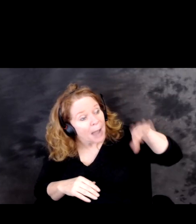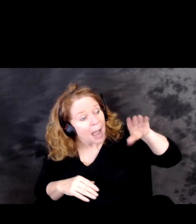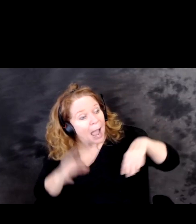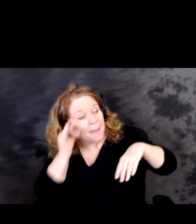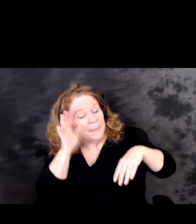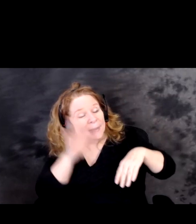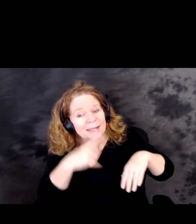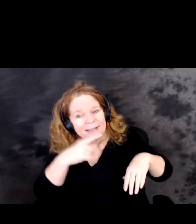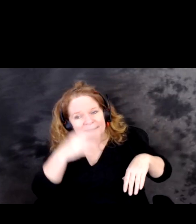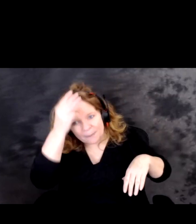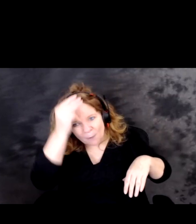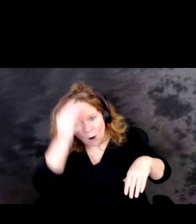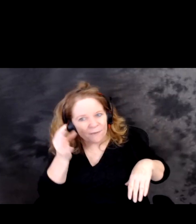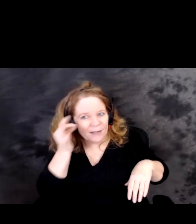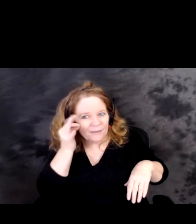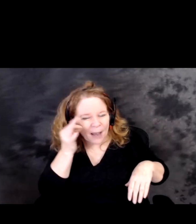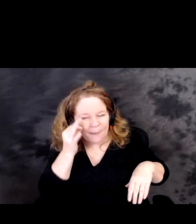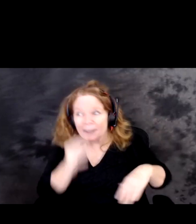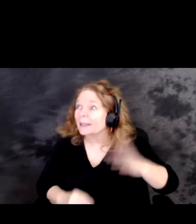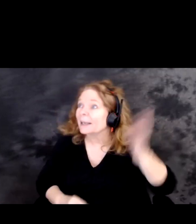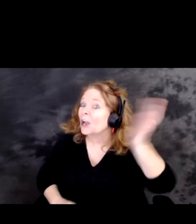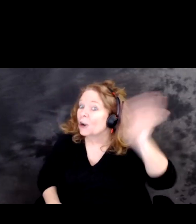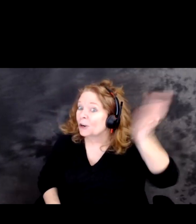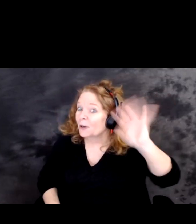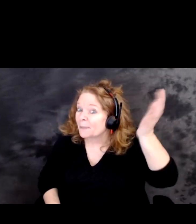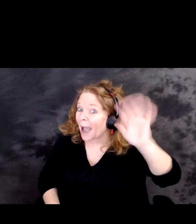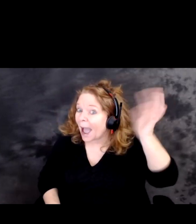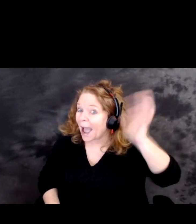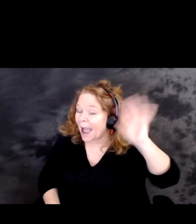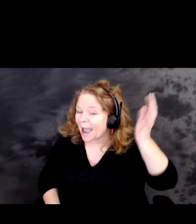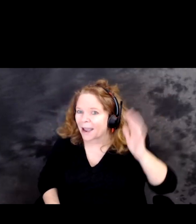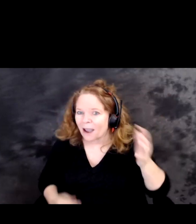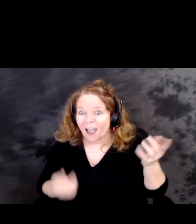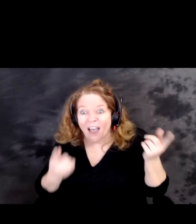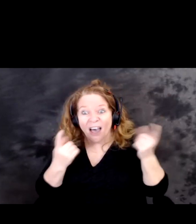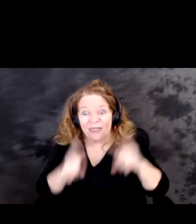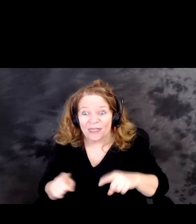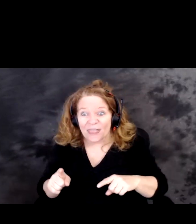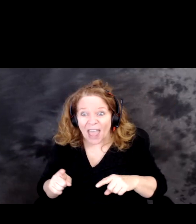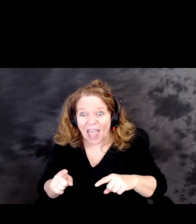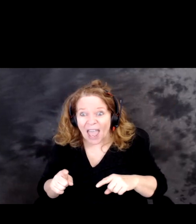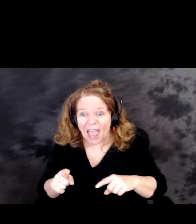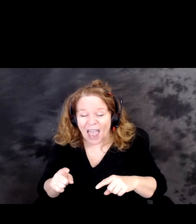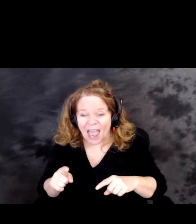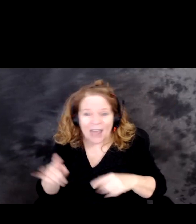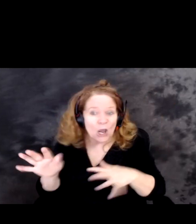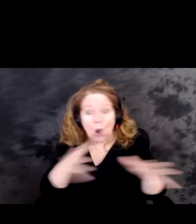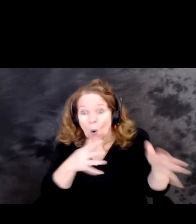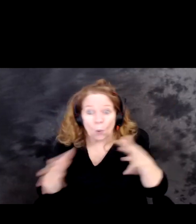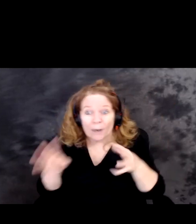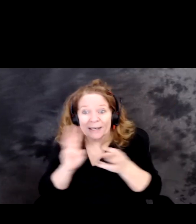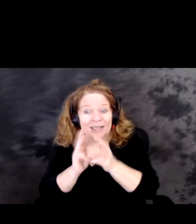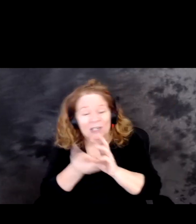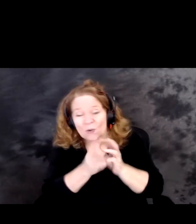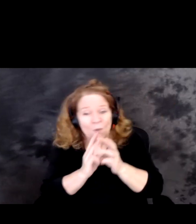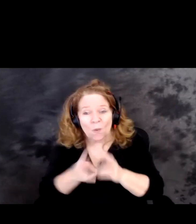¡Adiós, abejas! Dijo Marvin y Fabi. ¡Adiós! Y luego,